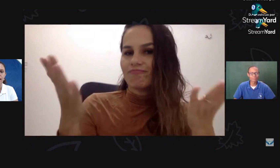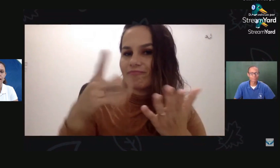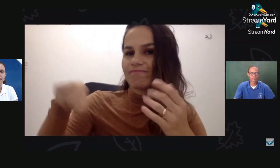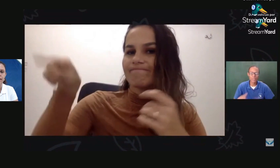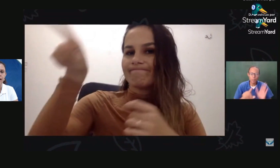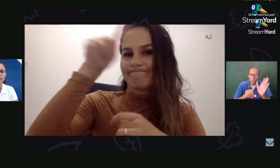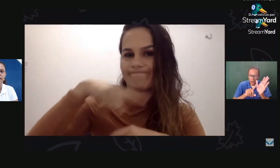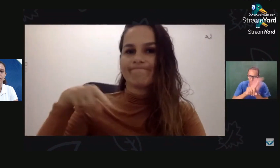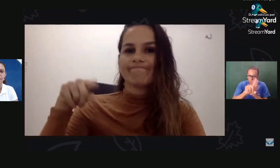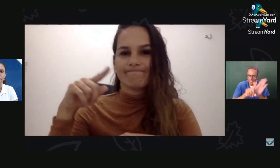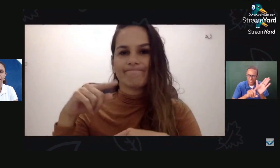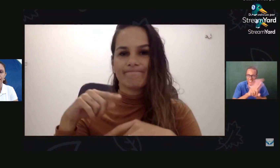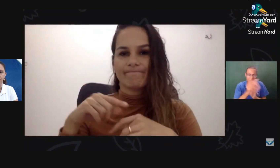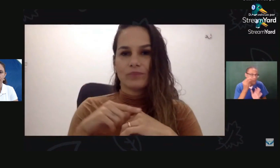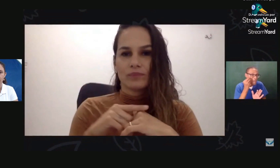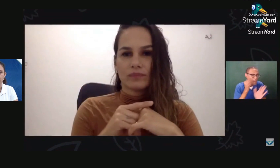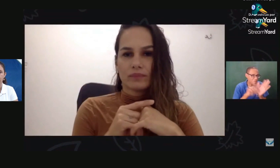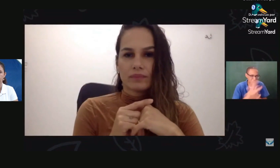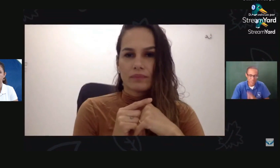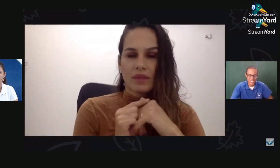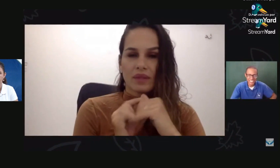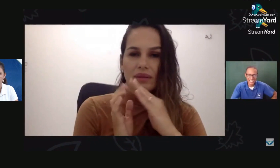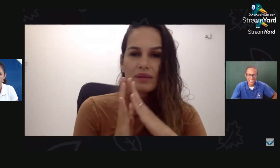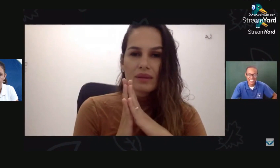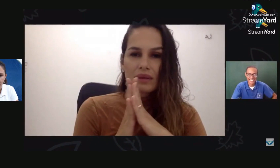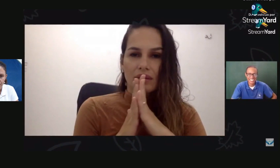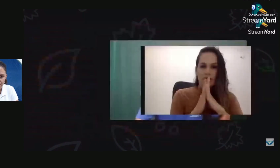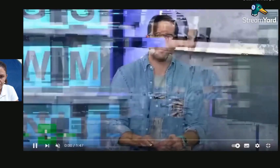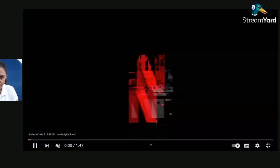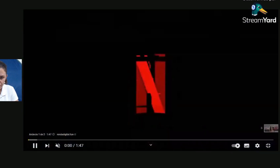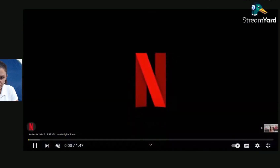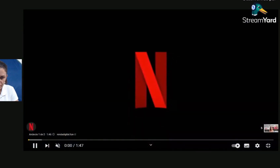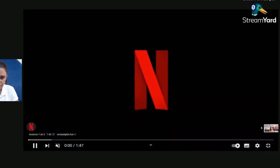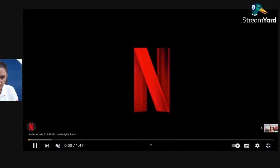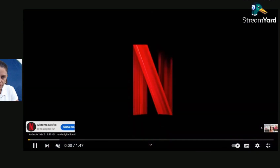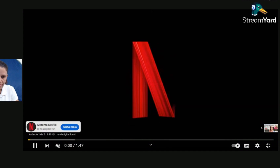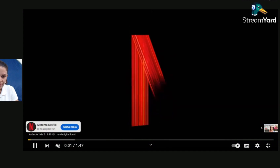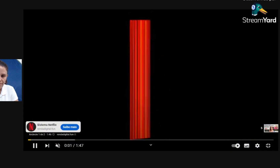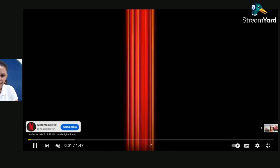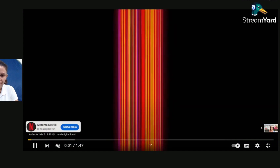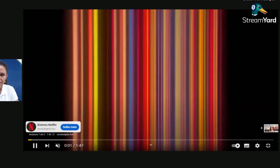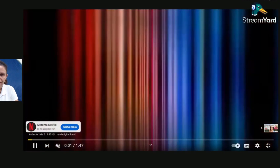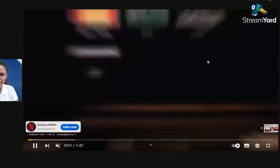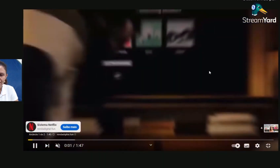fluência exata aí para tradução.